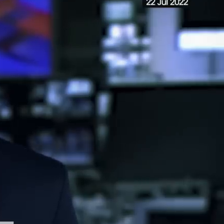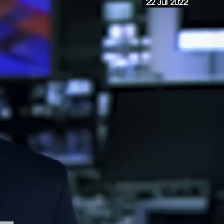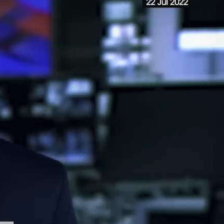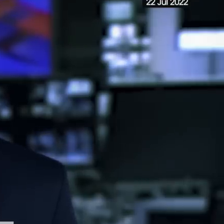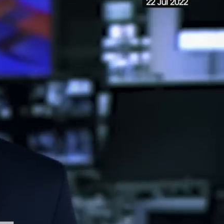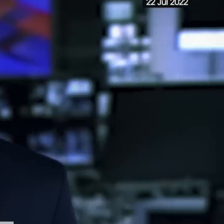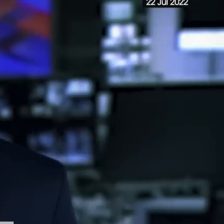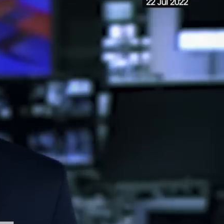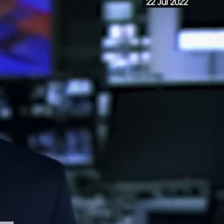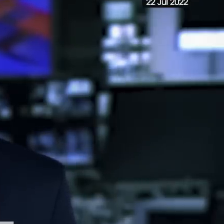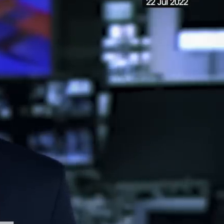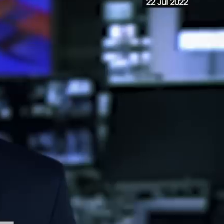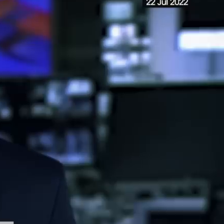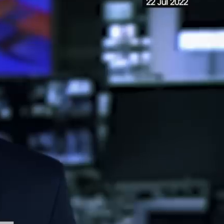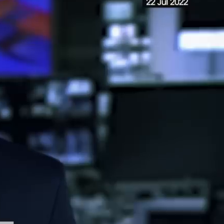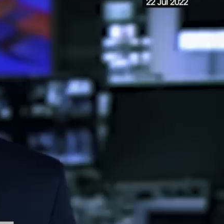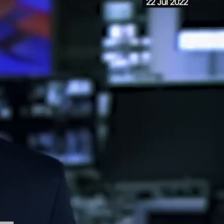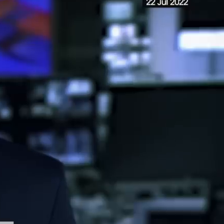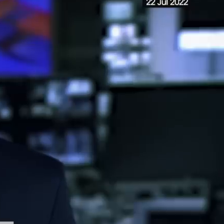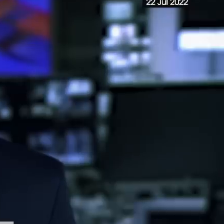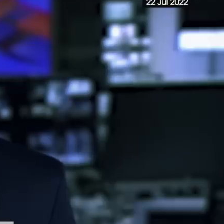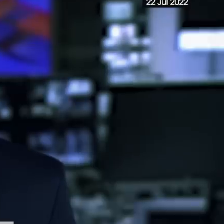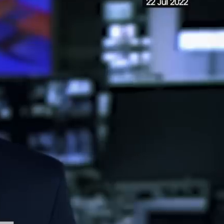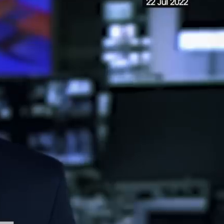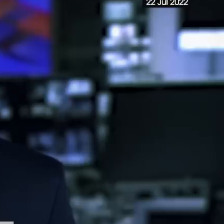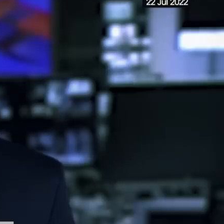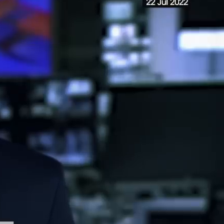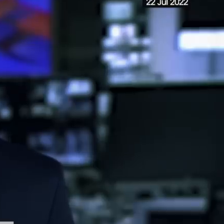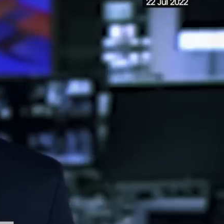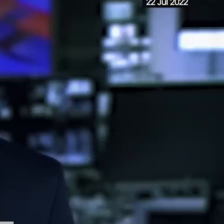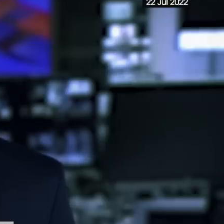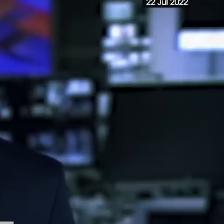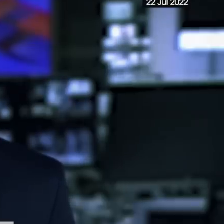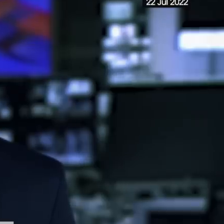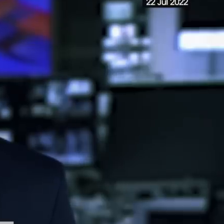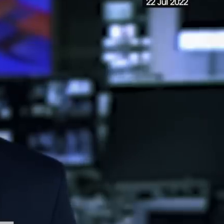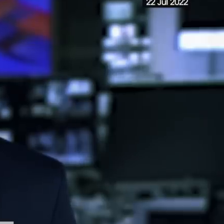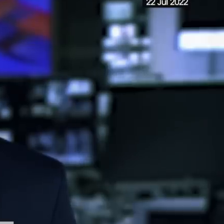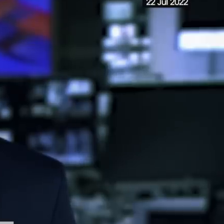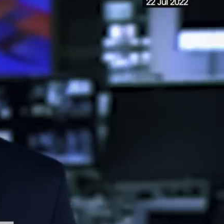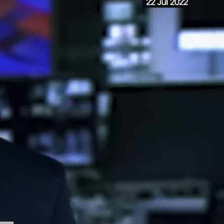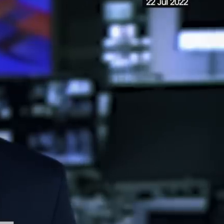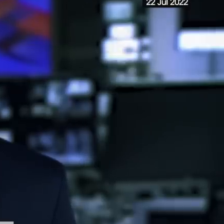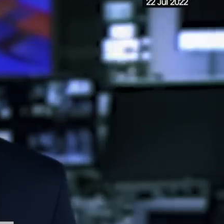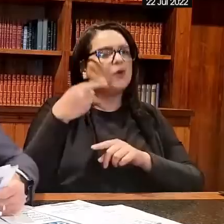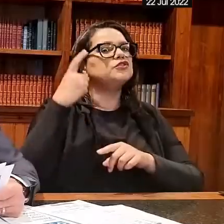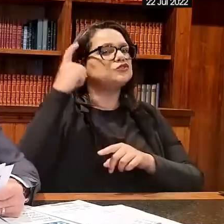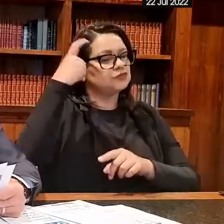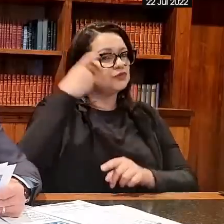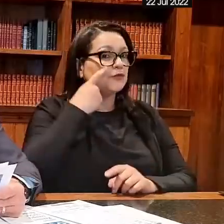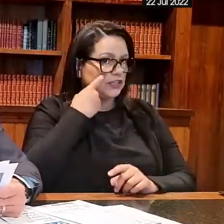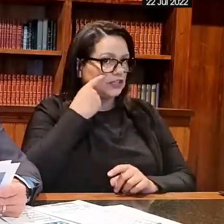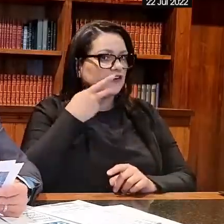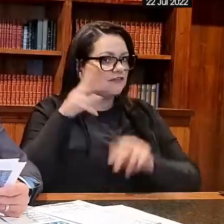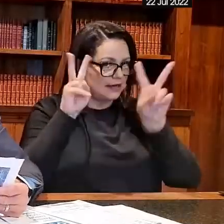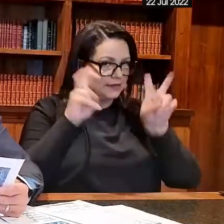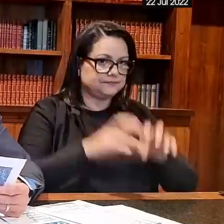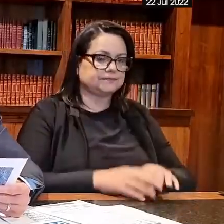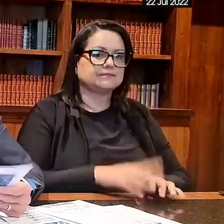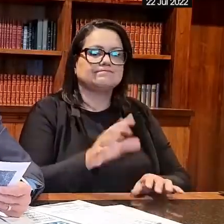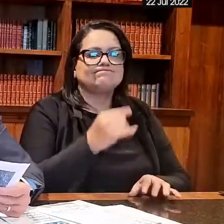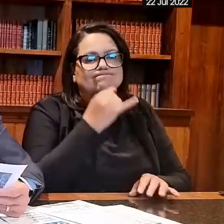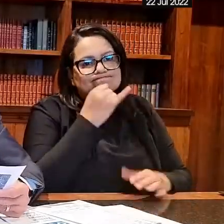lamentou que o crime organizado estejas fortalecendo na região devido a decisões recentes da Justiça o